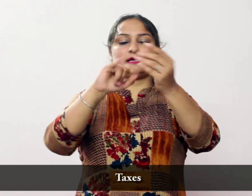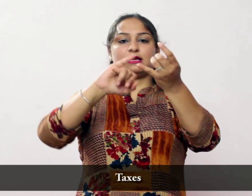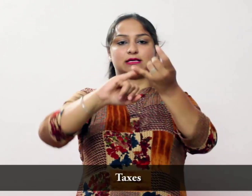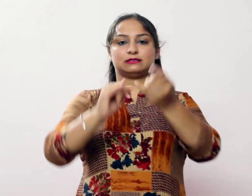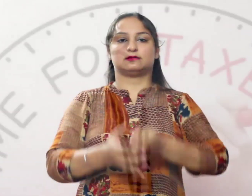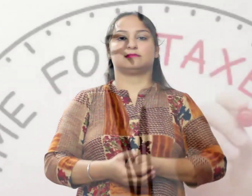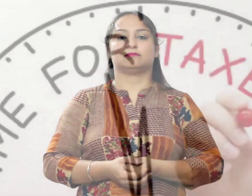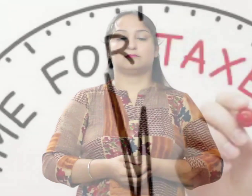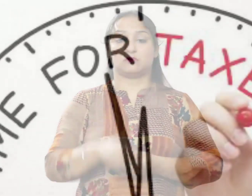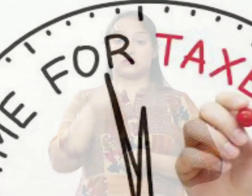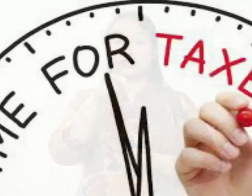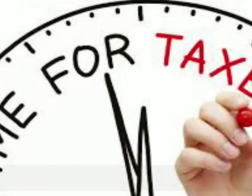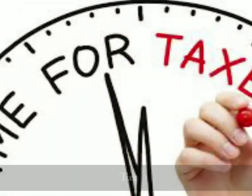टैक्सेस यानी करों।